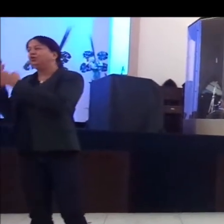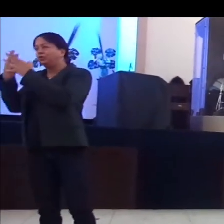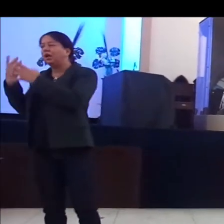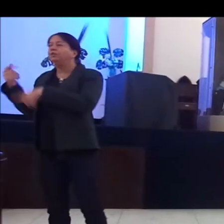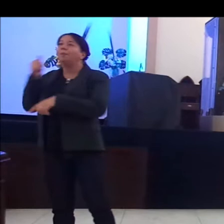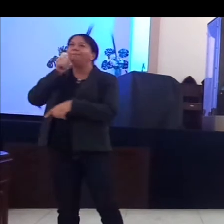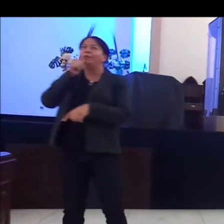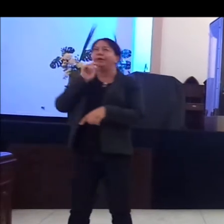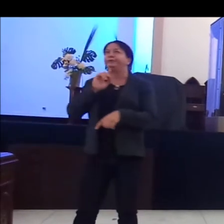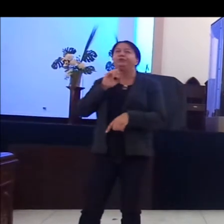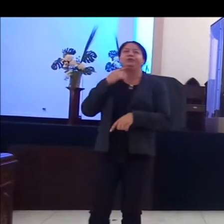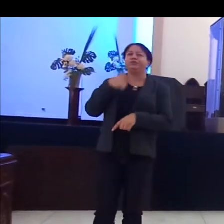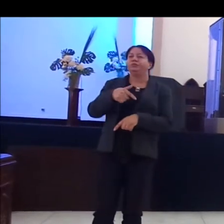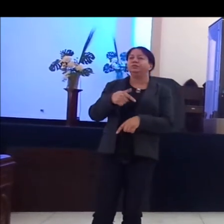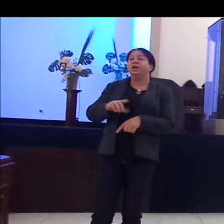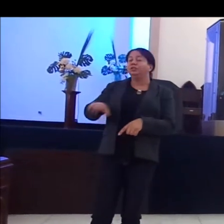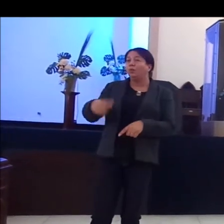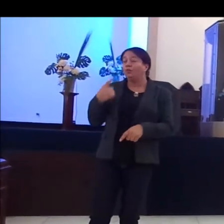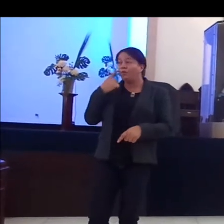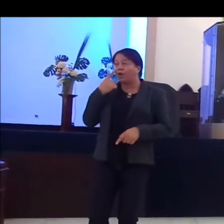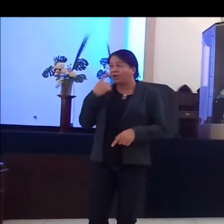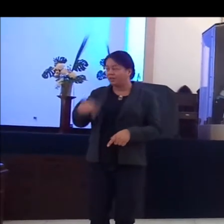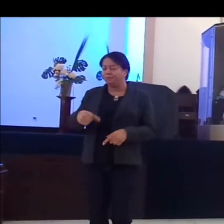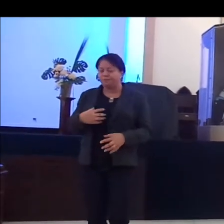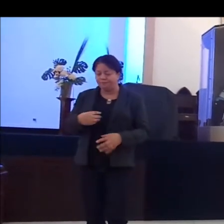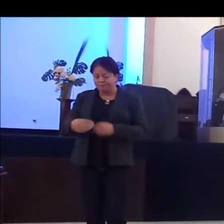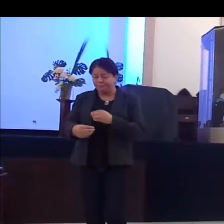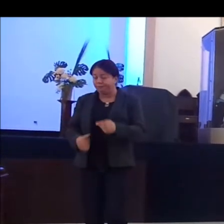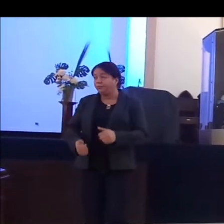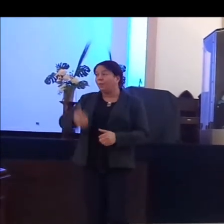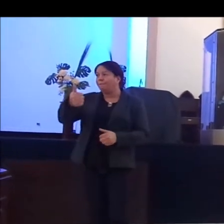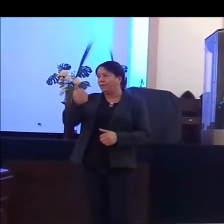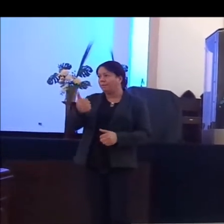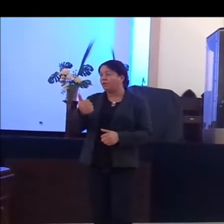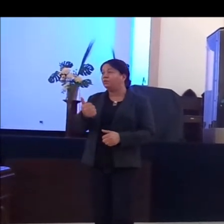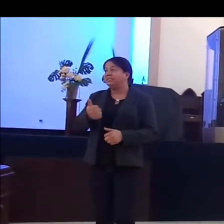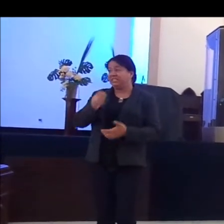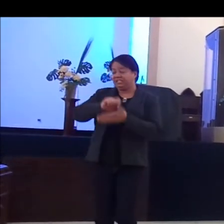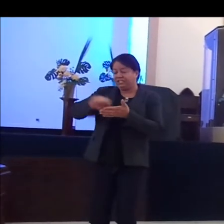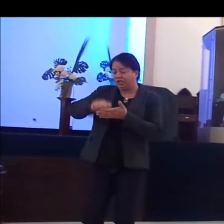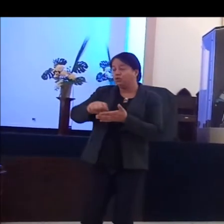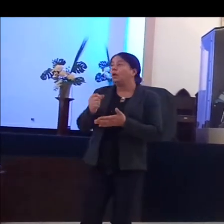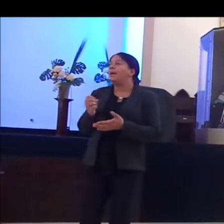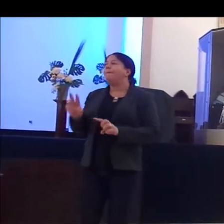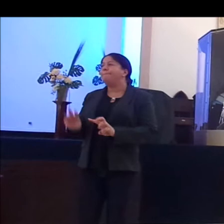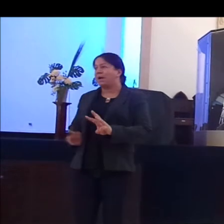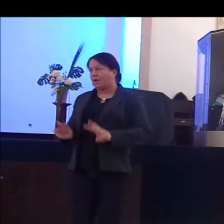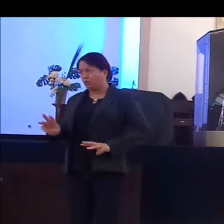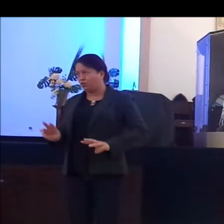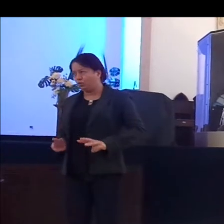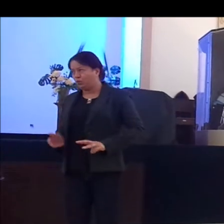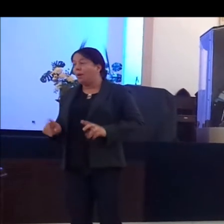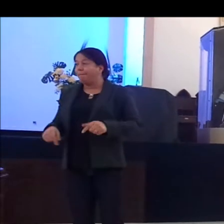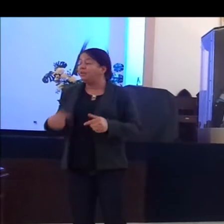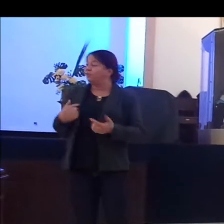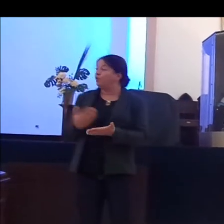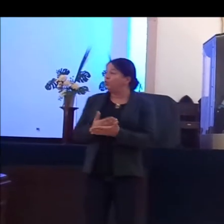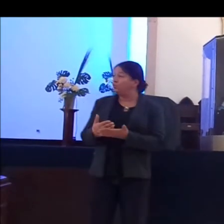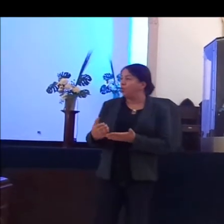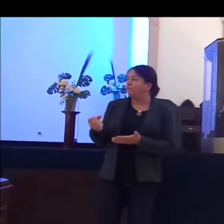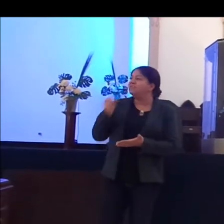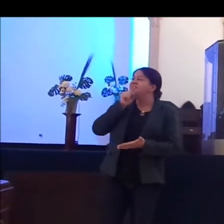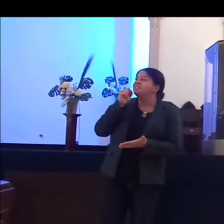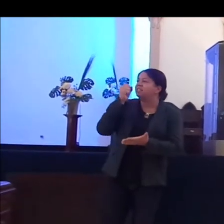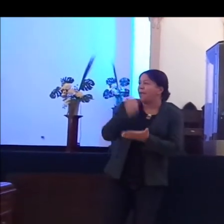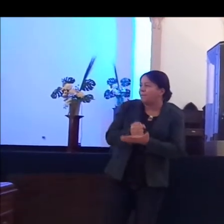temos o primeiro evangelho aqui na ordem, né? Porque o primeiro escrito foi Marcos. Mas nós vemos o Novo Testamento começar